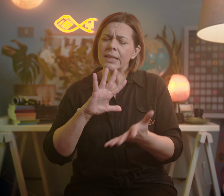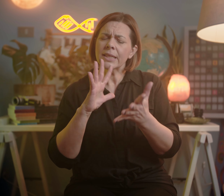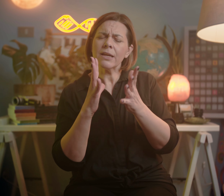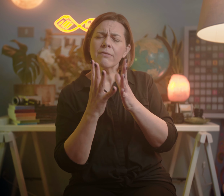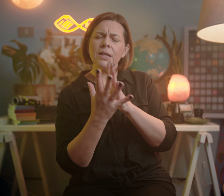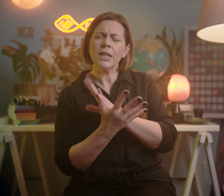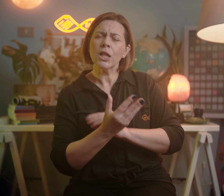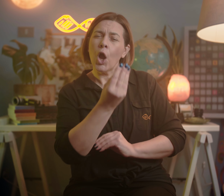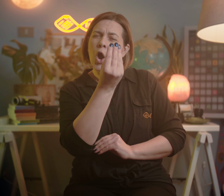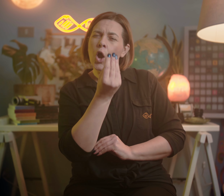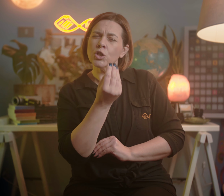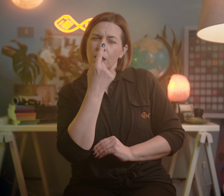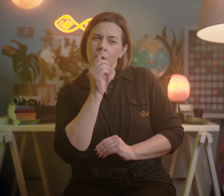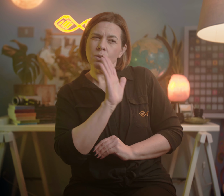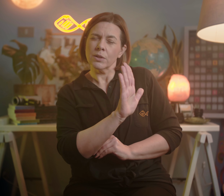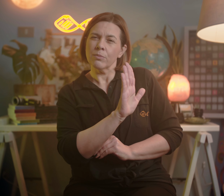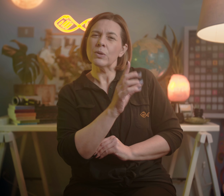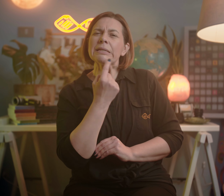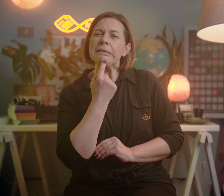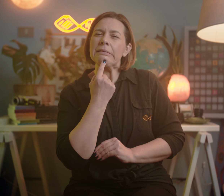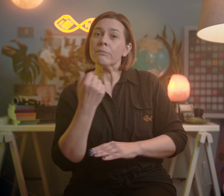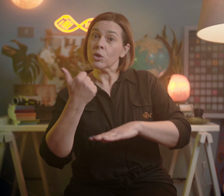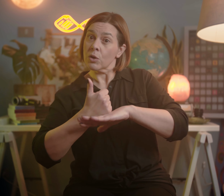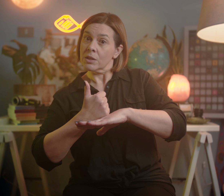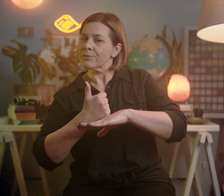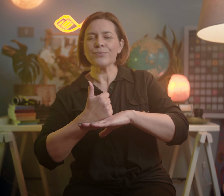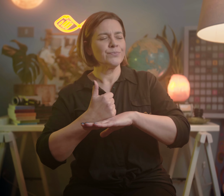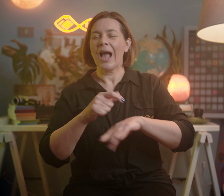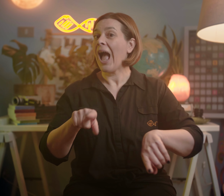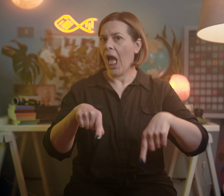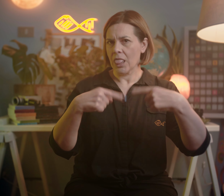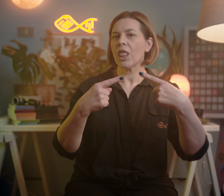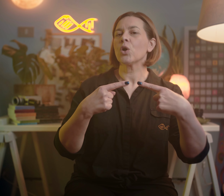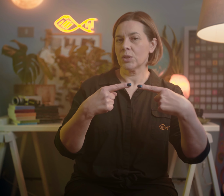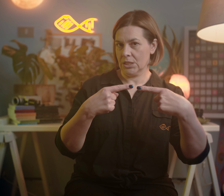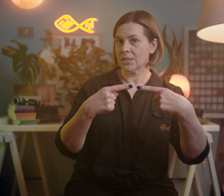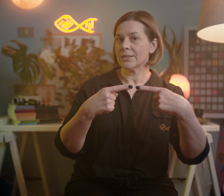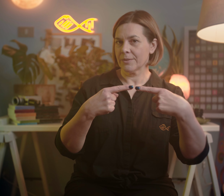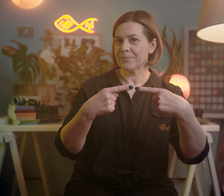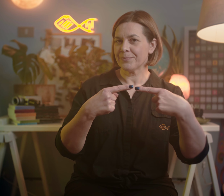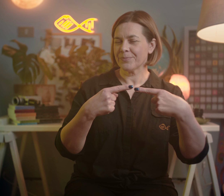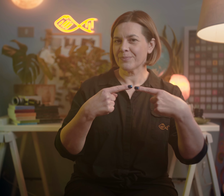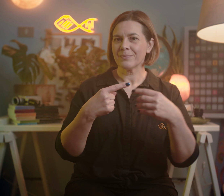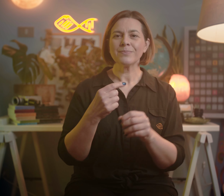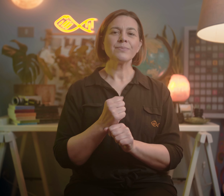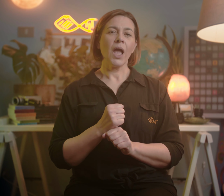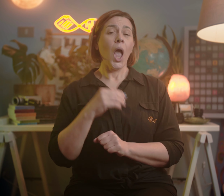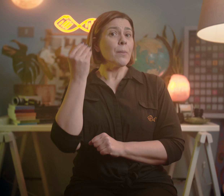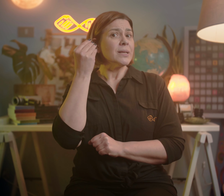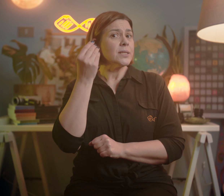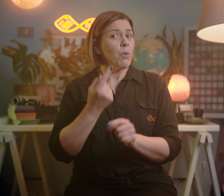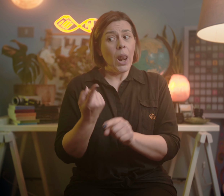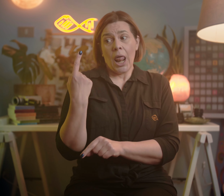caratteristico dell'antagonista e non dell'eroe. Ma se vogliamo andare a poco più di un anno fa, prendiamo ad